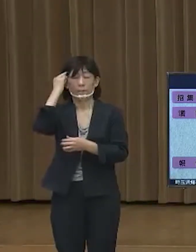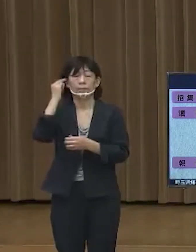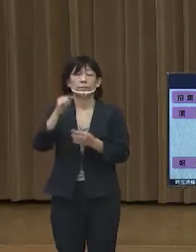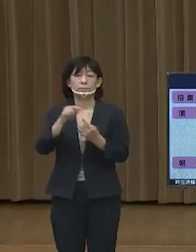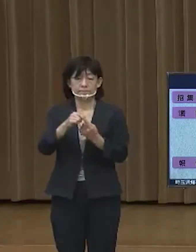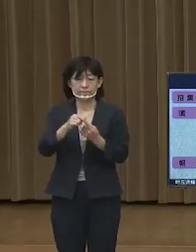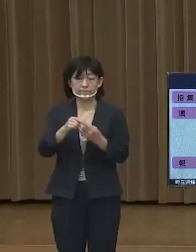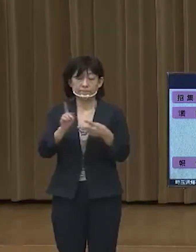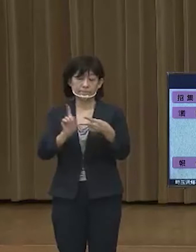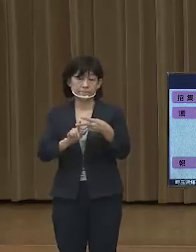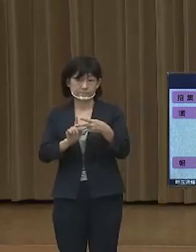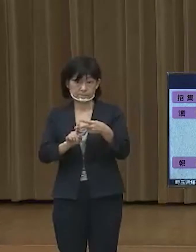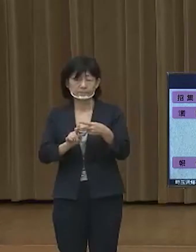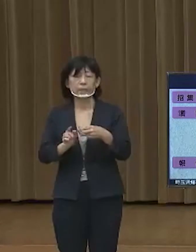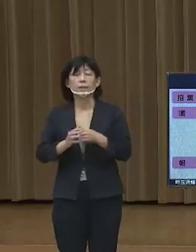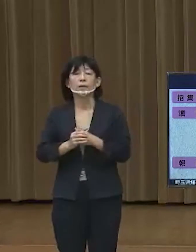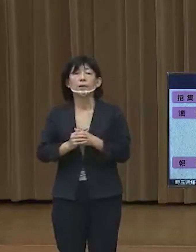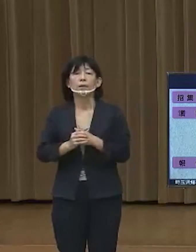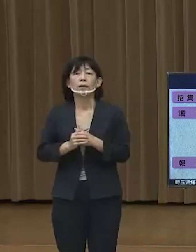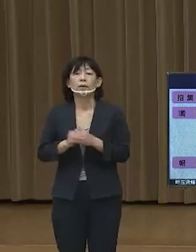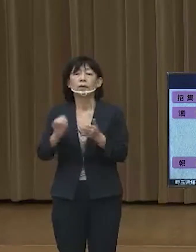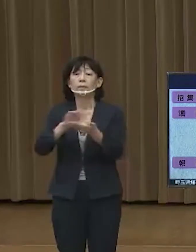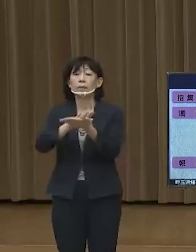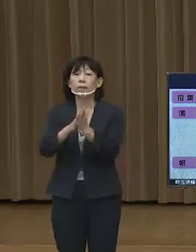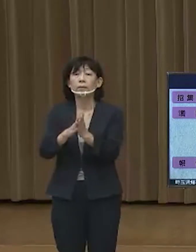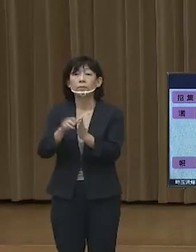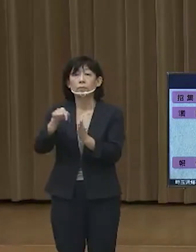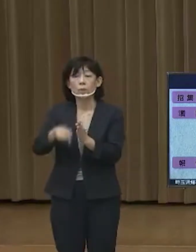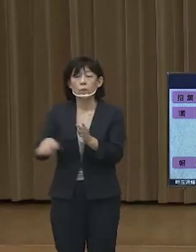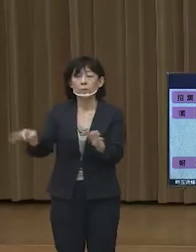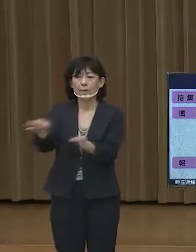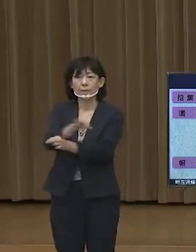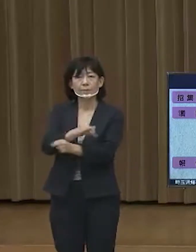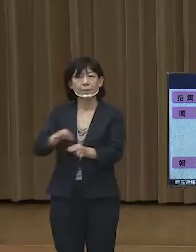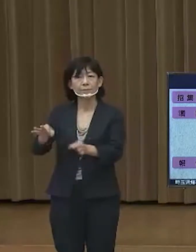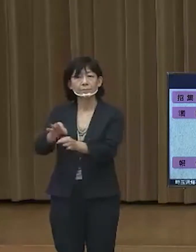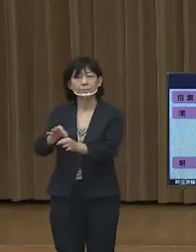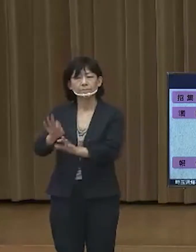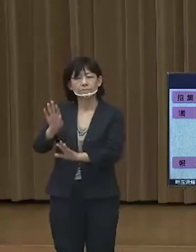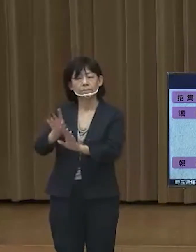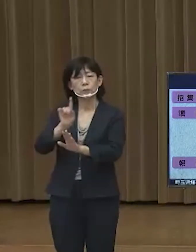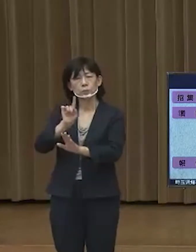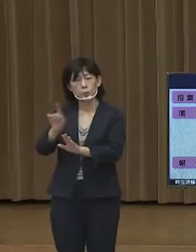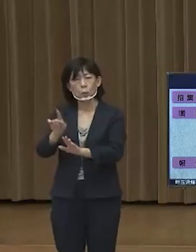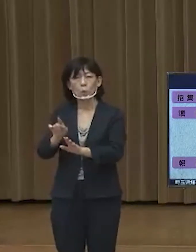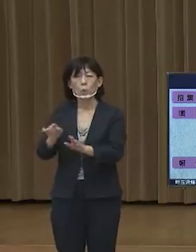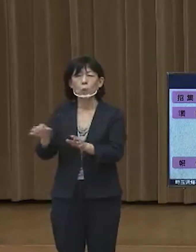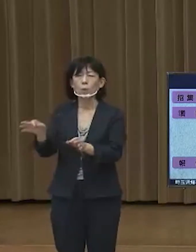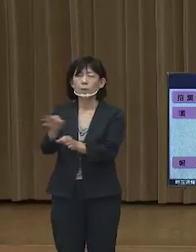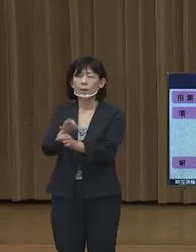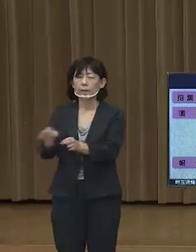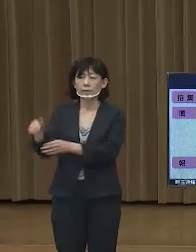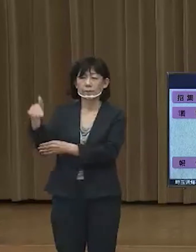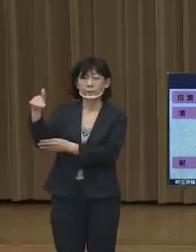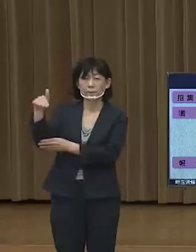。また2つ目には、県内の経済状況をやはり見ると、景気が急速に悪化しており、先行